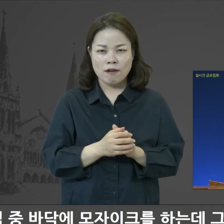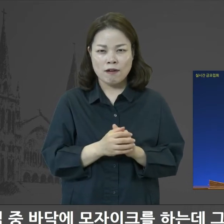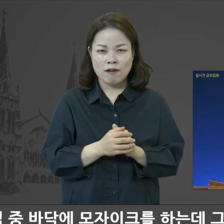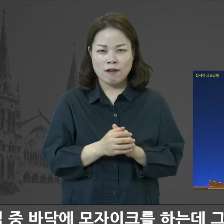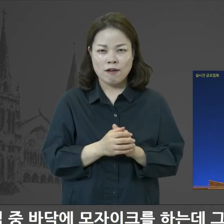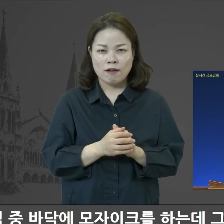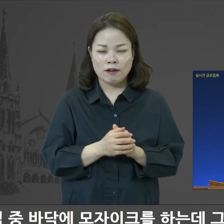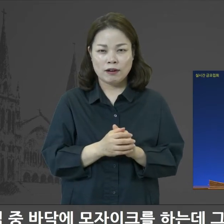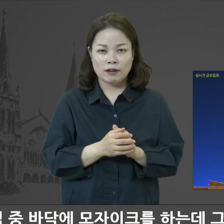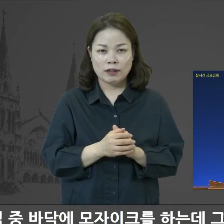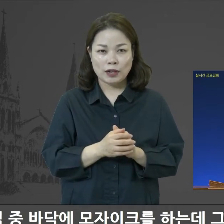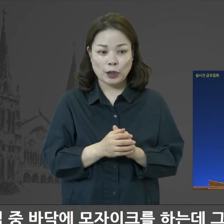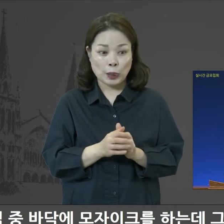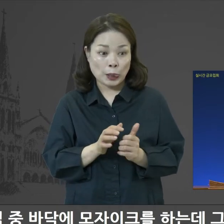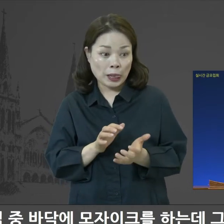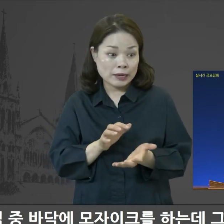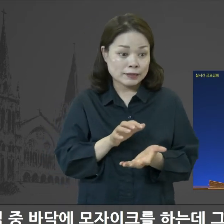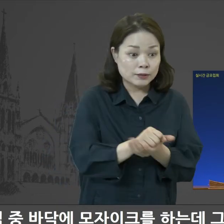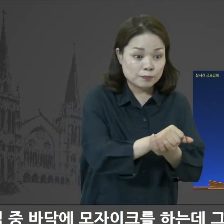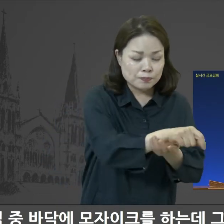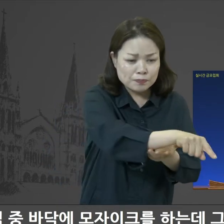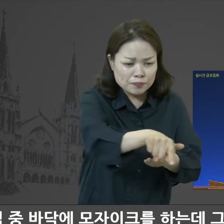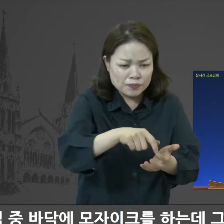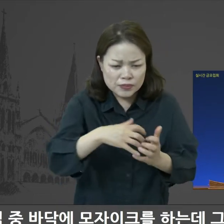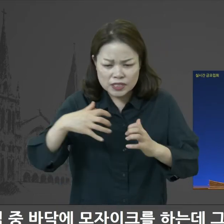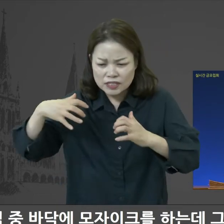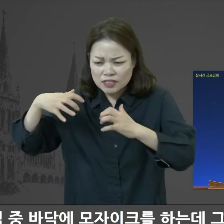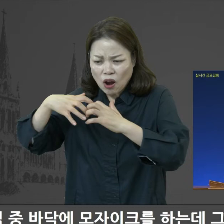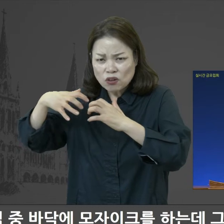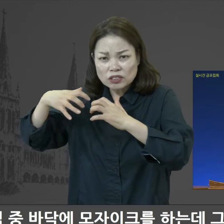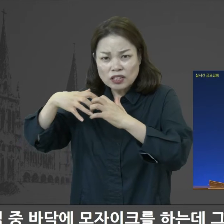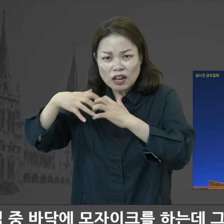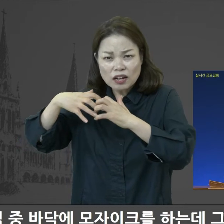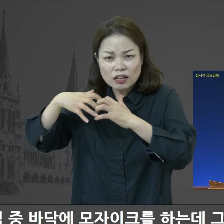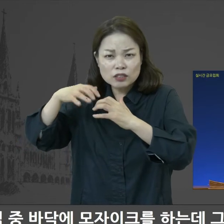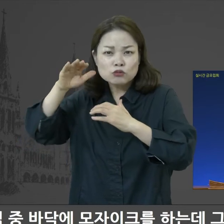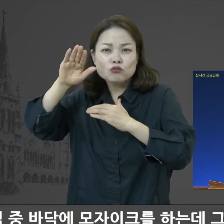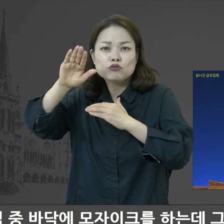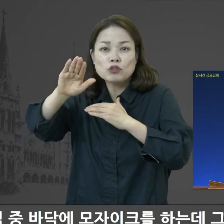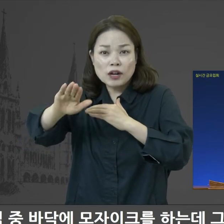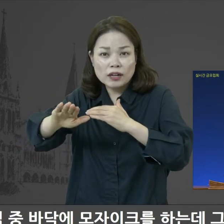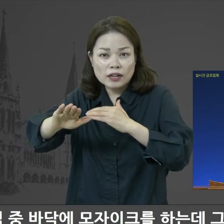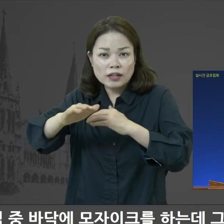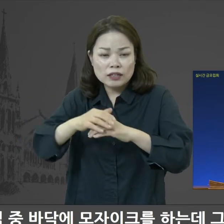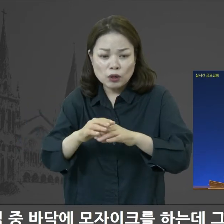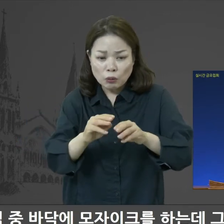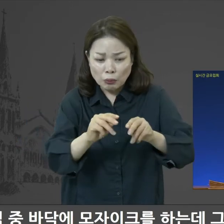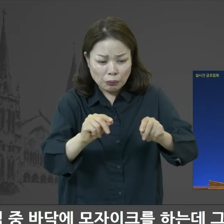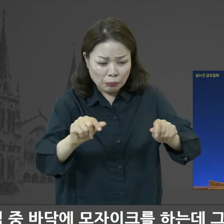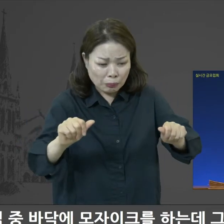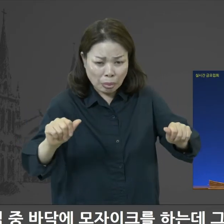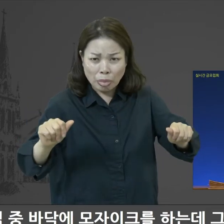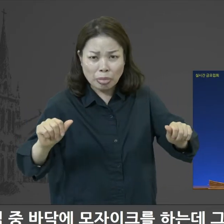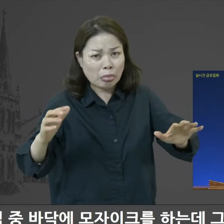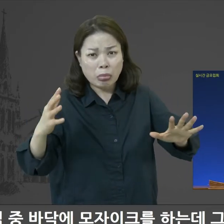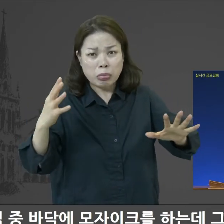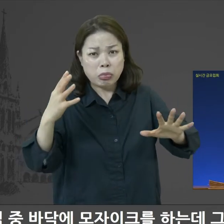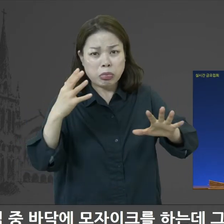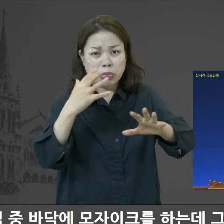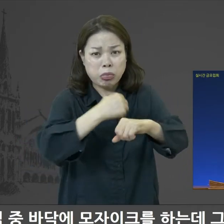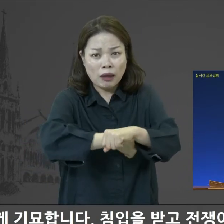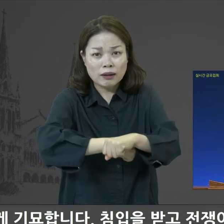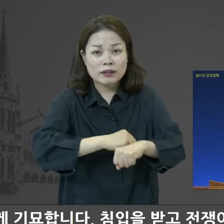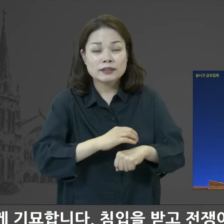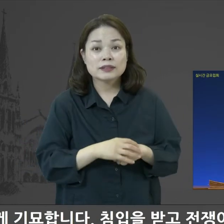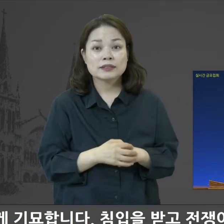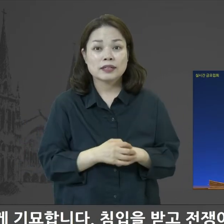이 침입을 받고 전쟁이 일어나고 여러 가지 이유에서 잿더미가 되지 않습니까? 무너져요. 다